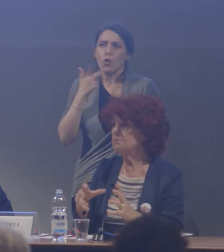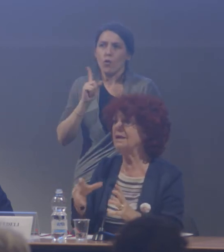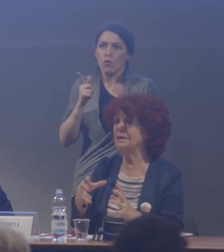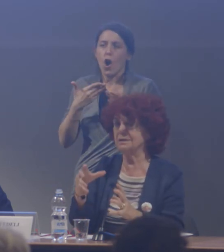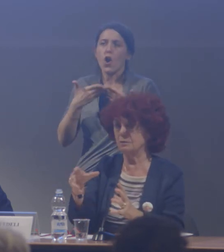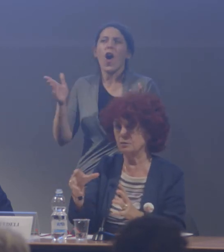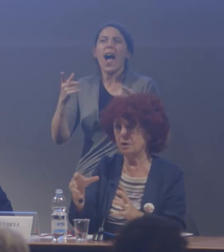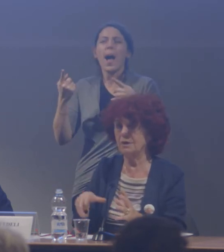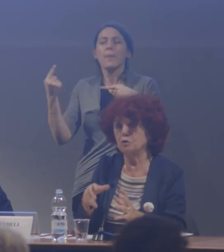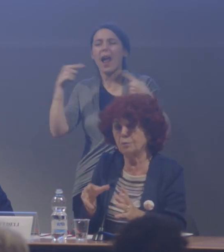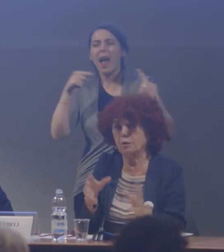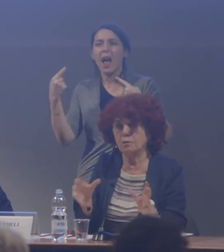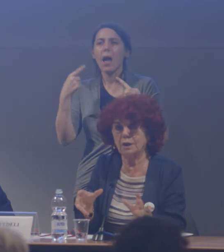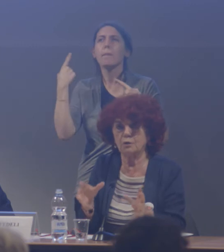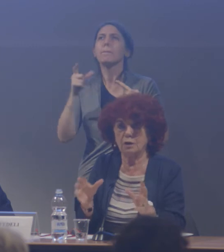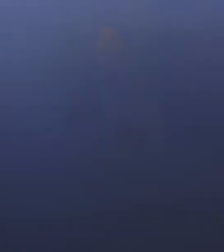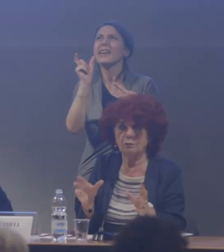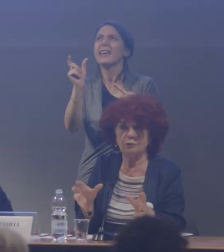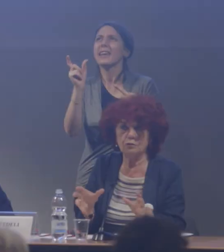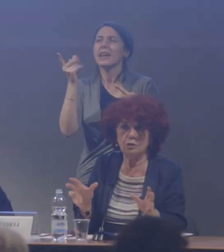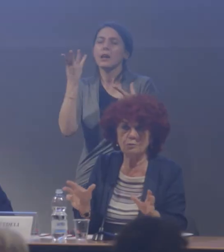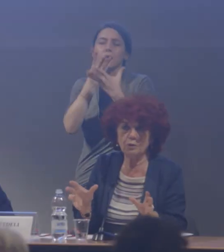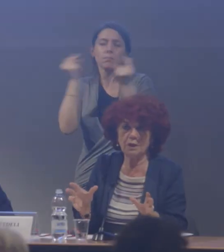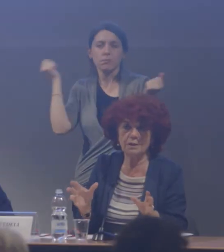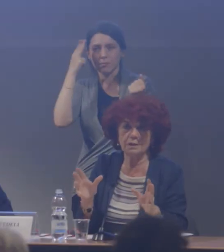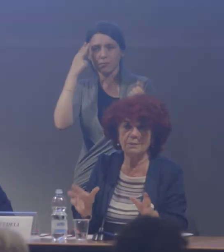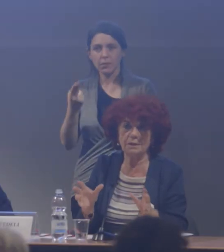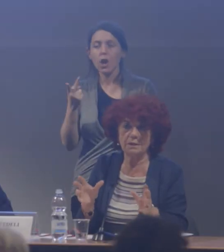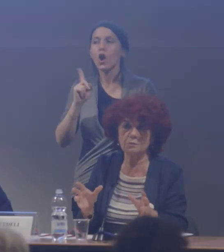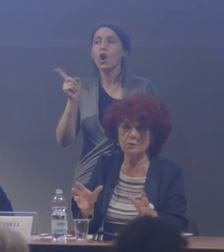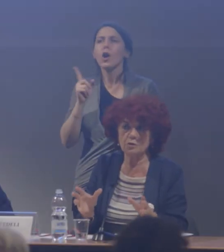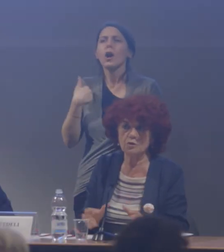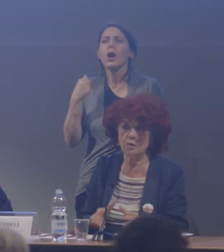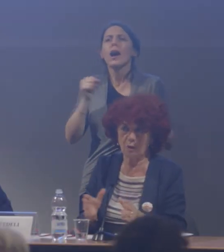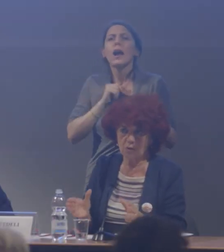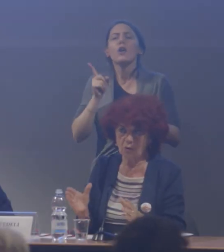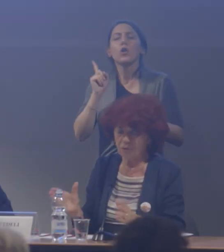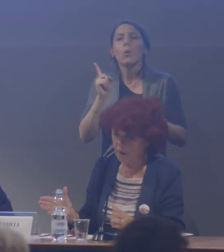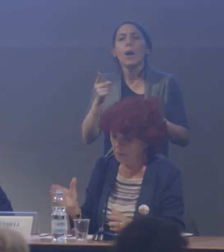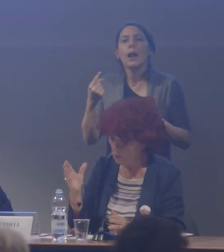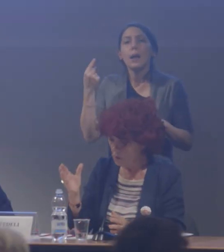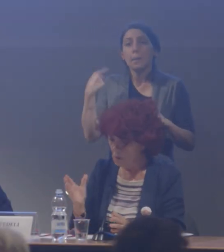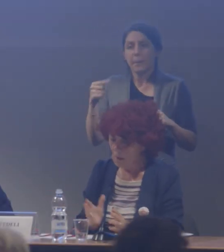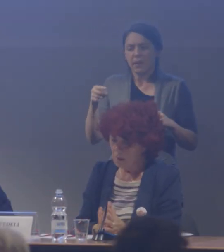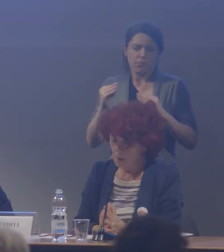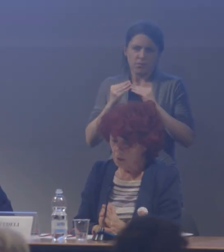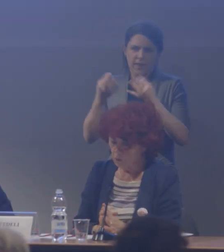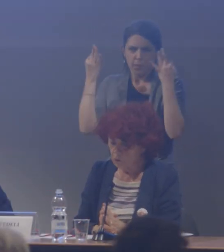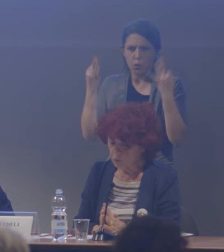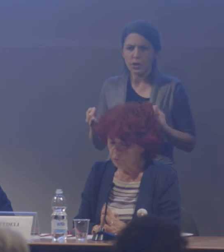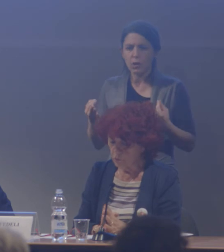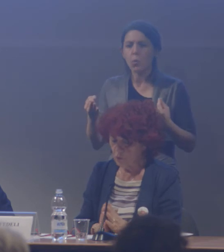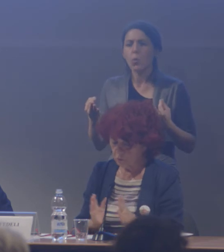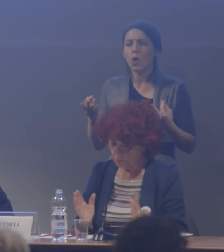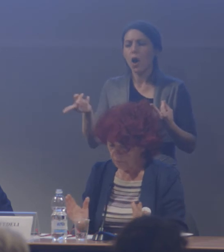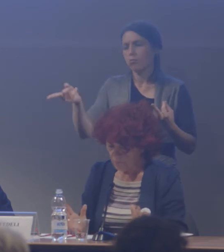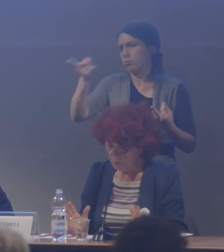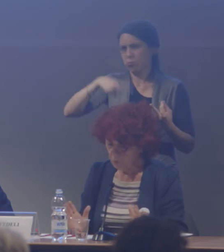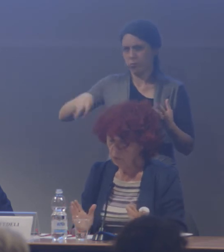si smarrisse questo elemento. Però credo che una funzione importante sia mettere a disposizione, e questo lo faremo con tutti